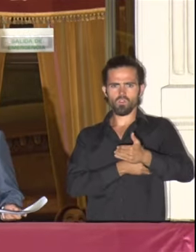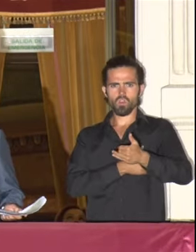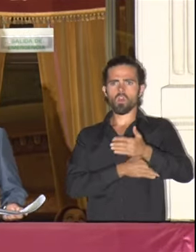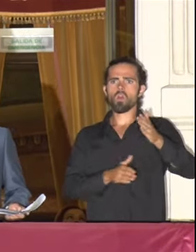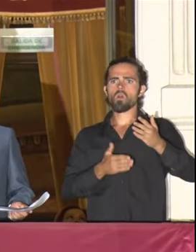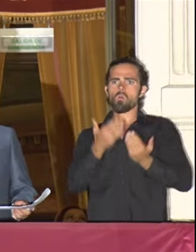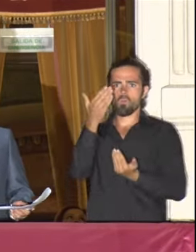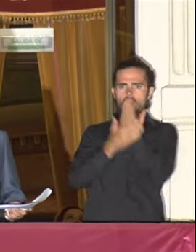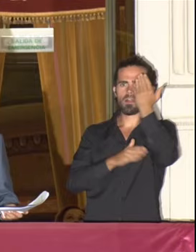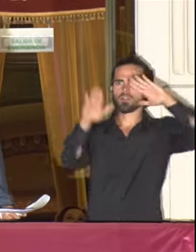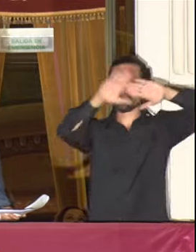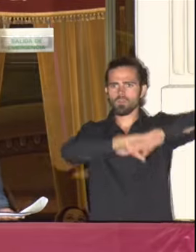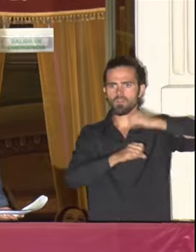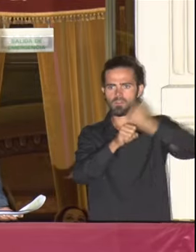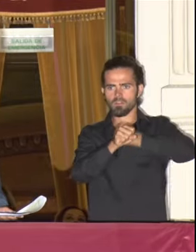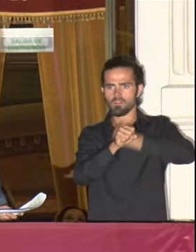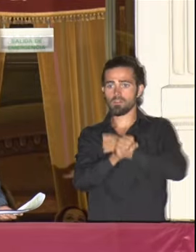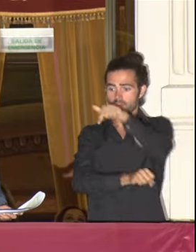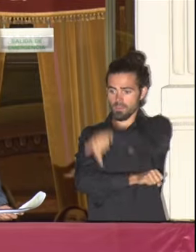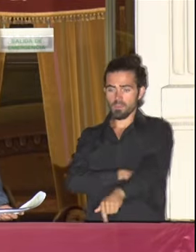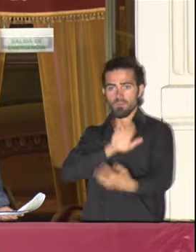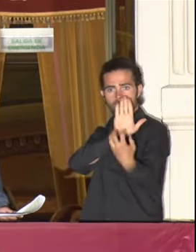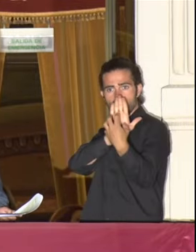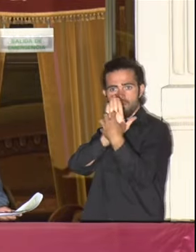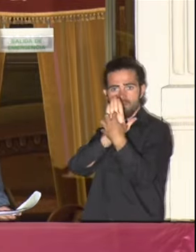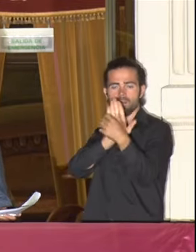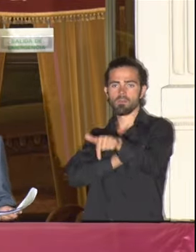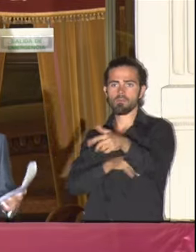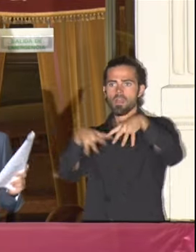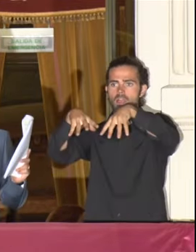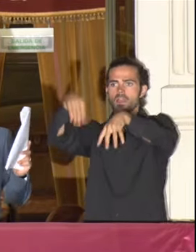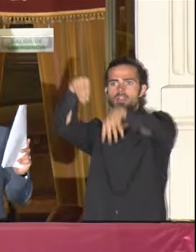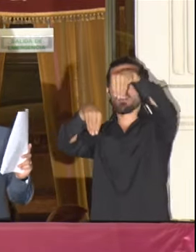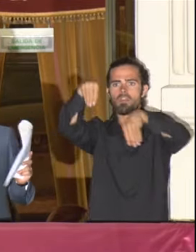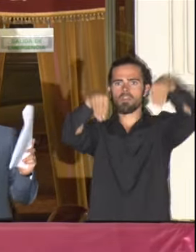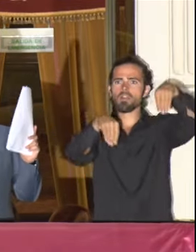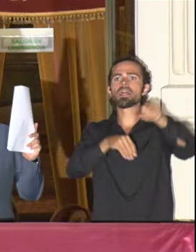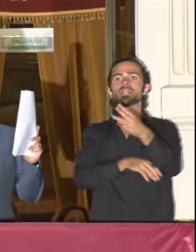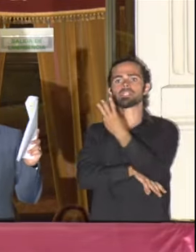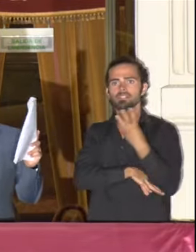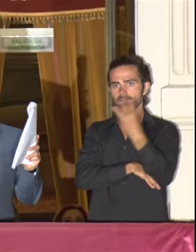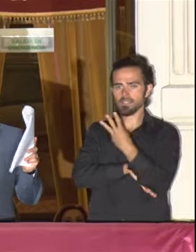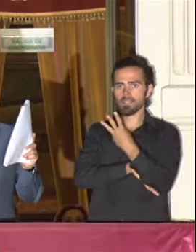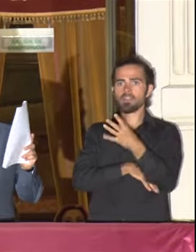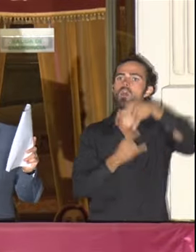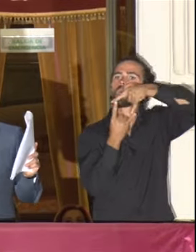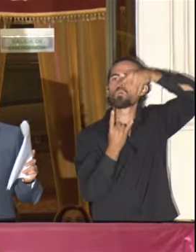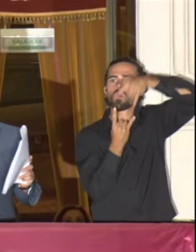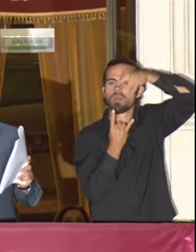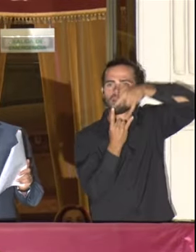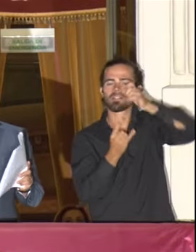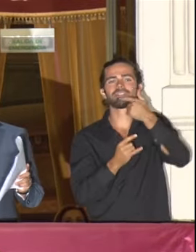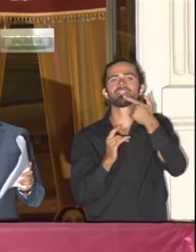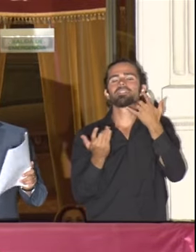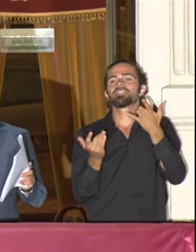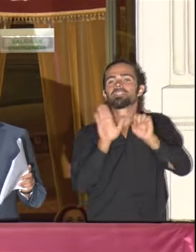noche. Aquí lo veis en el escudo de las tres torres y el murciélago. El murciélago significa el símbolo de la